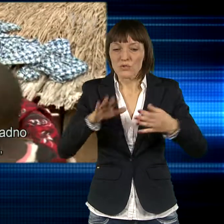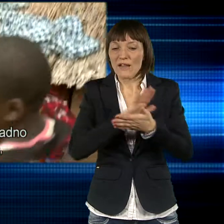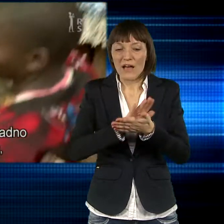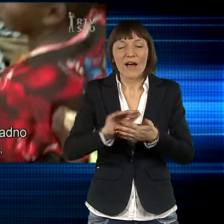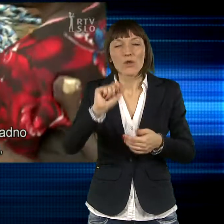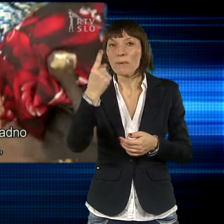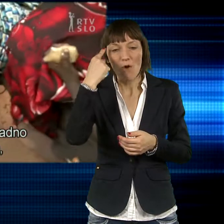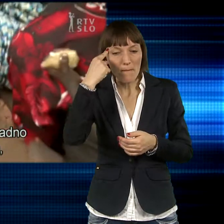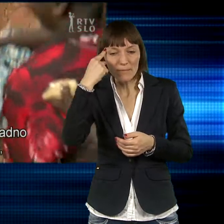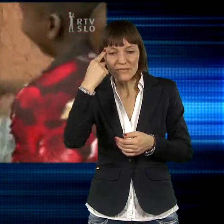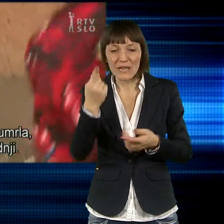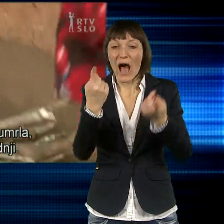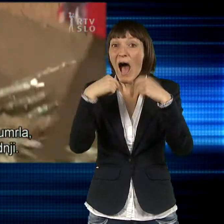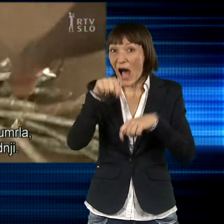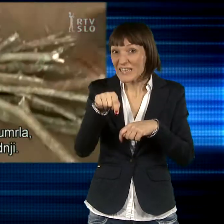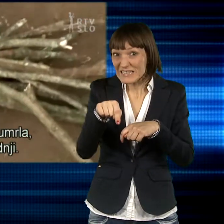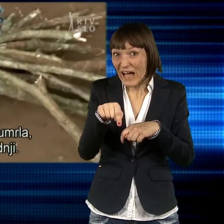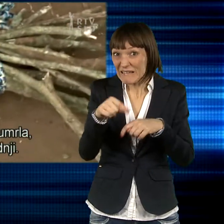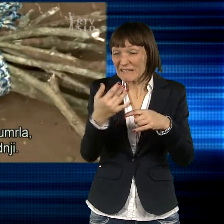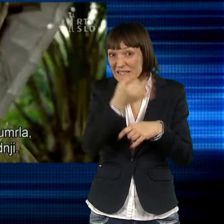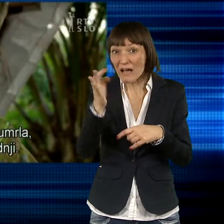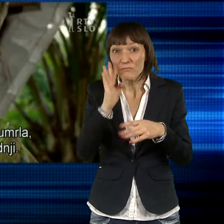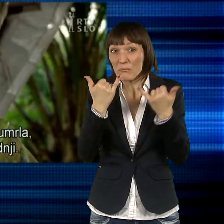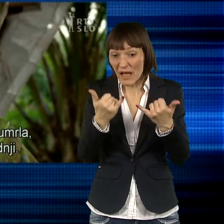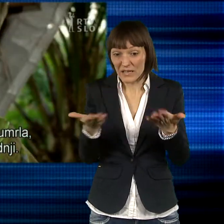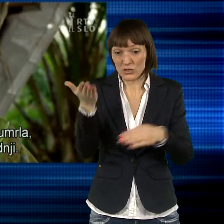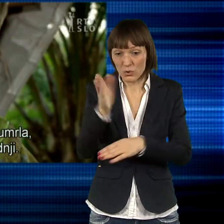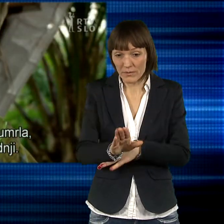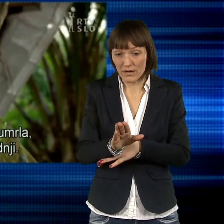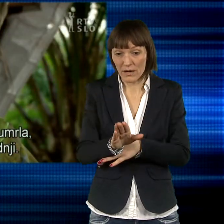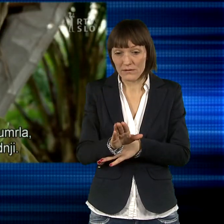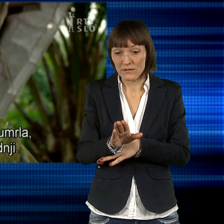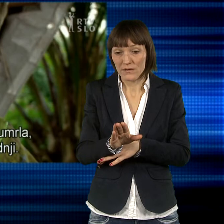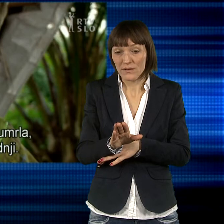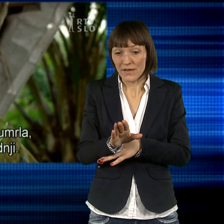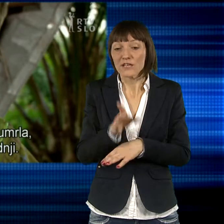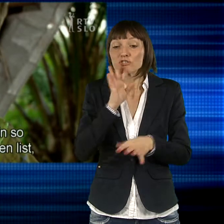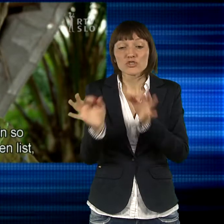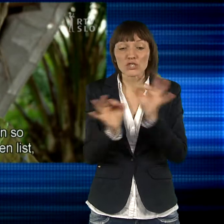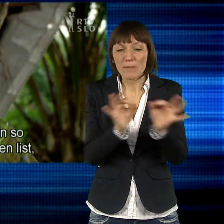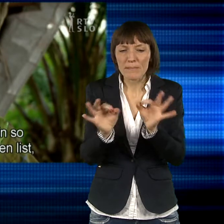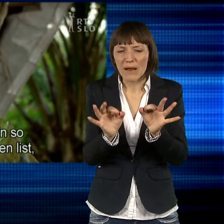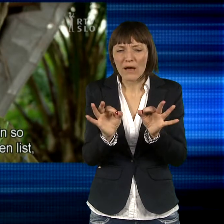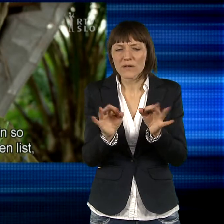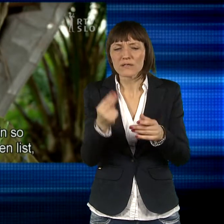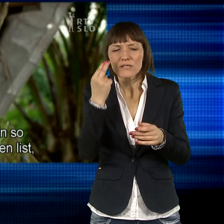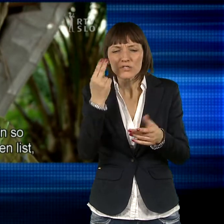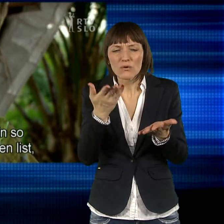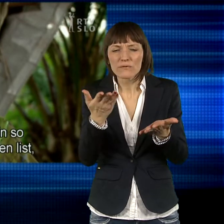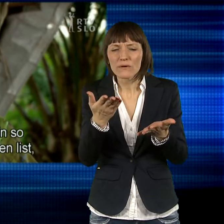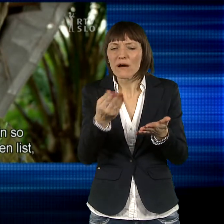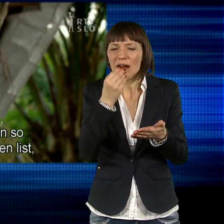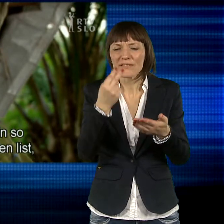kansakaka, lelonde nakupa tolobi, lelonde nakupa telobi. Soki